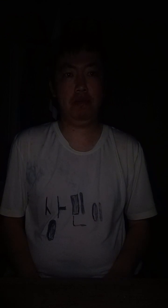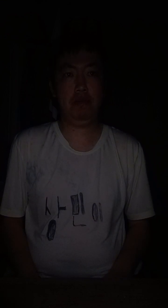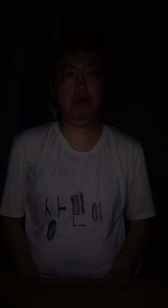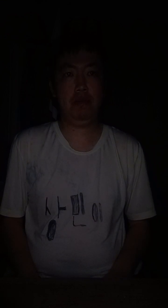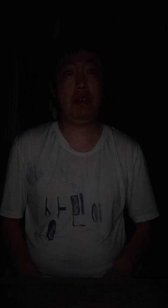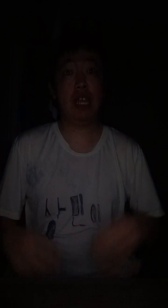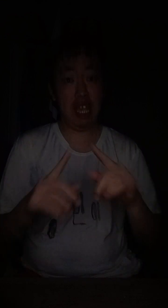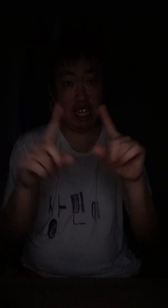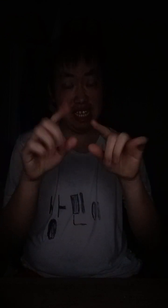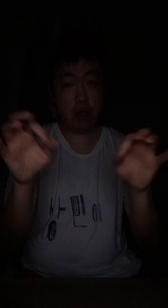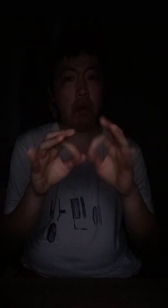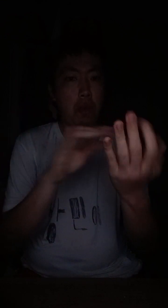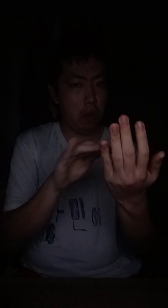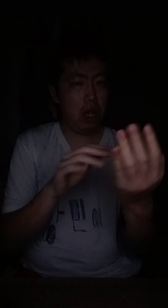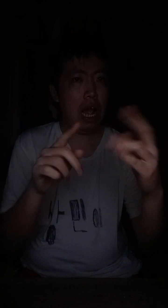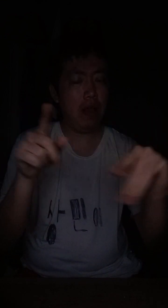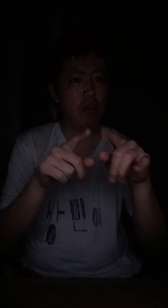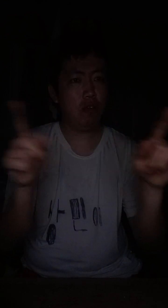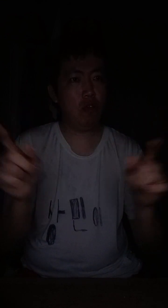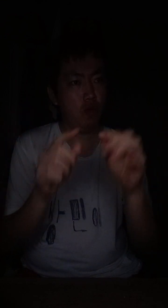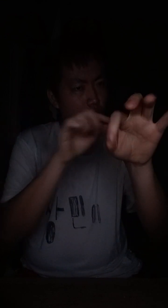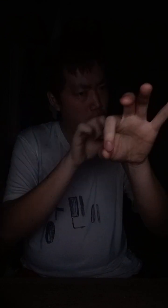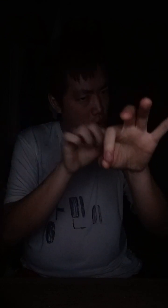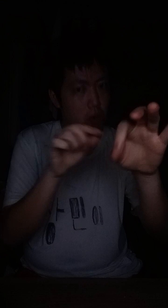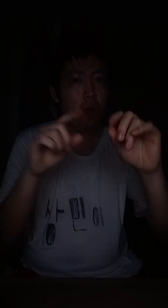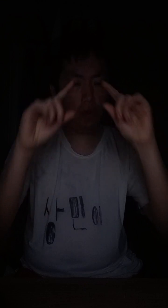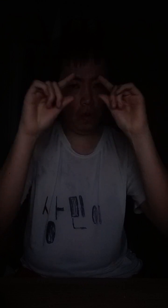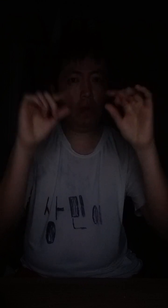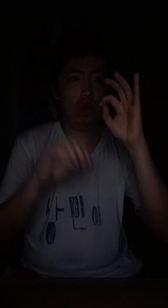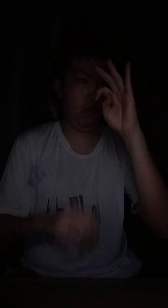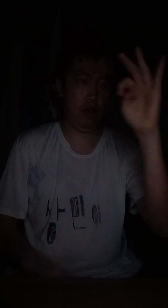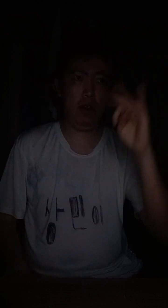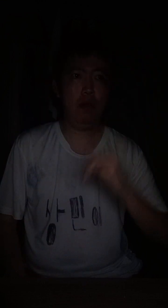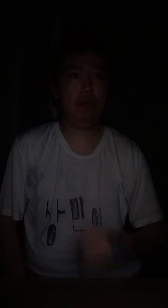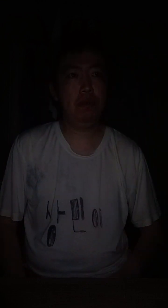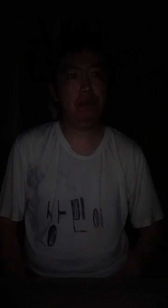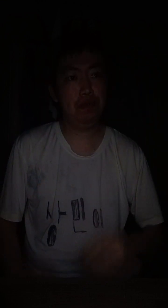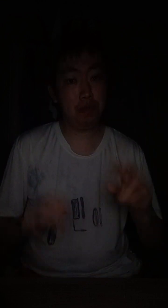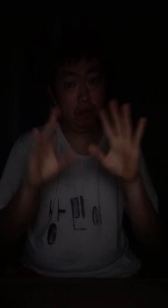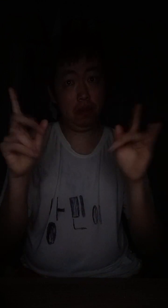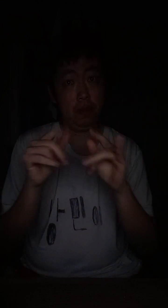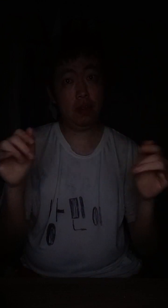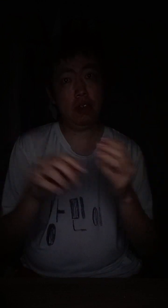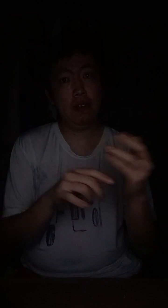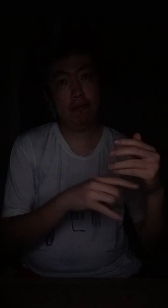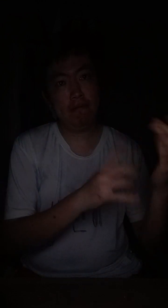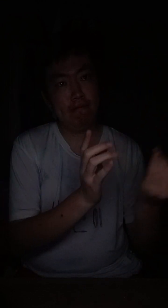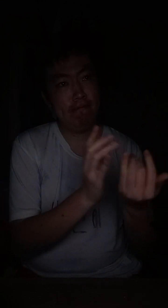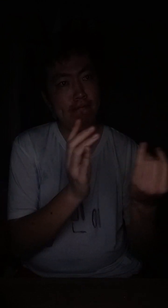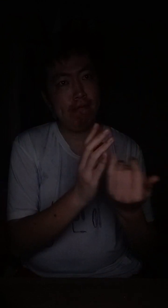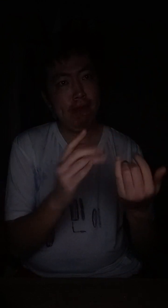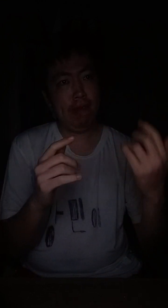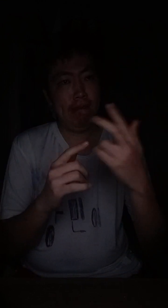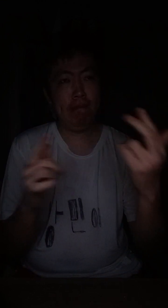한 대형 인터넷 쇼핑몰에 각종 특수 카메라들이 올라와 있습니다. 10만 원이 채 되지 않는 초소형 카메라까지 누구나